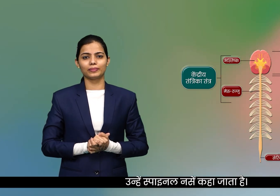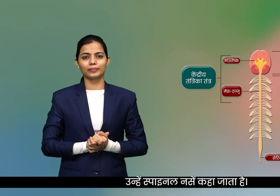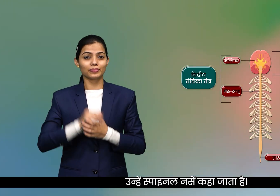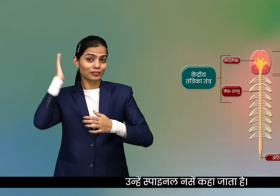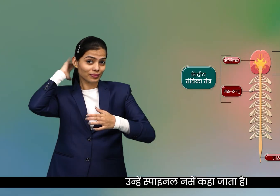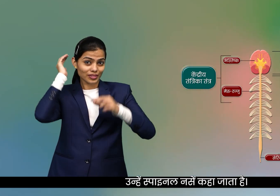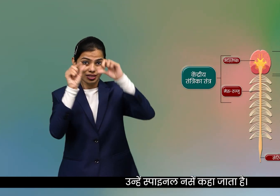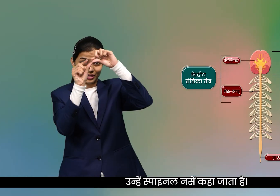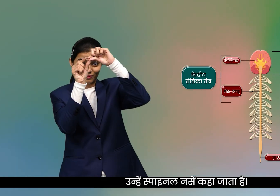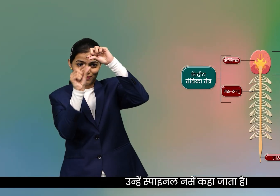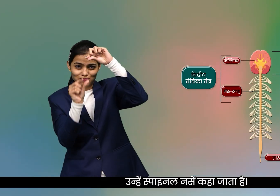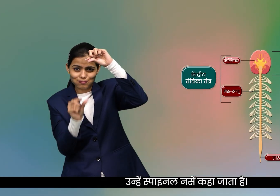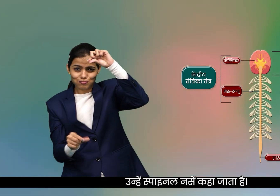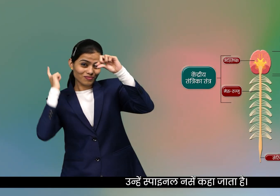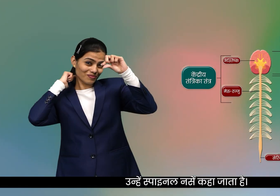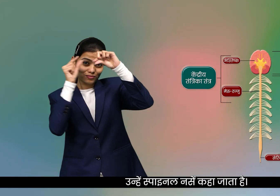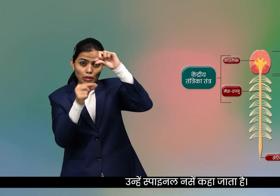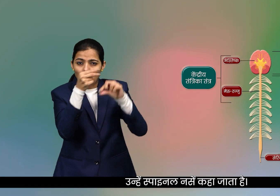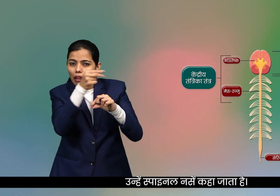उन्हें स्पाइनल नसें कहा जाता है।